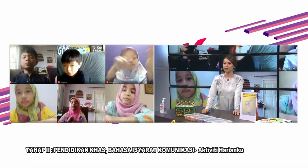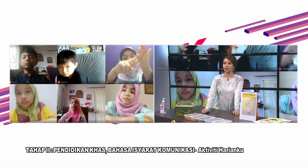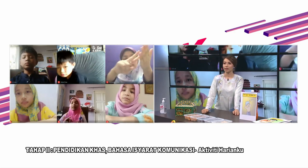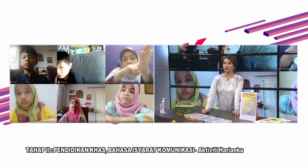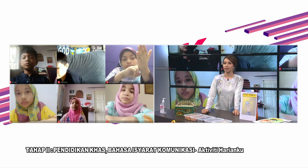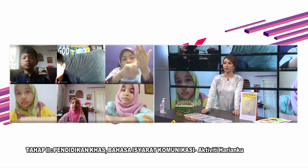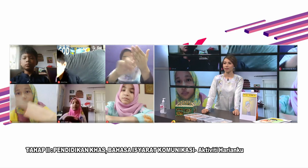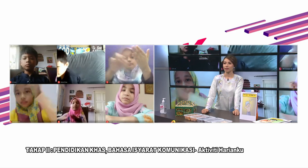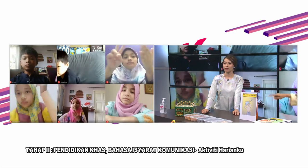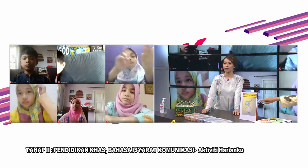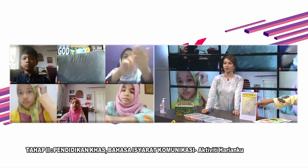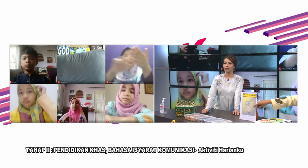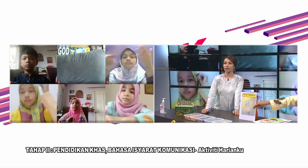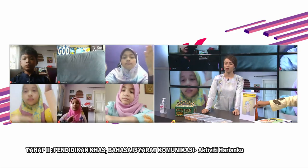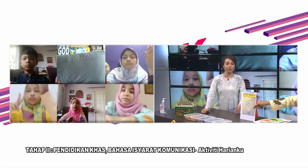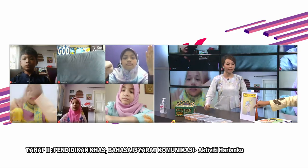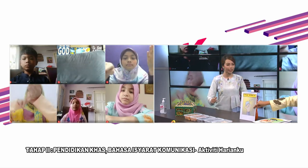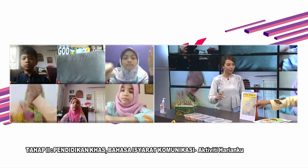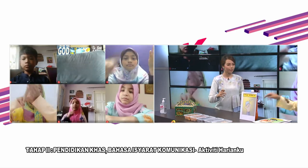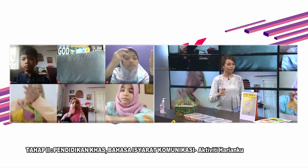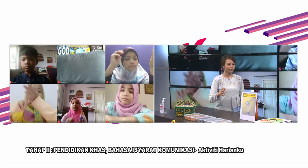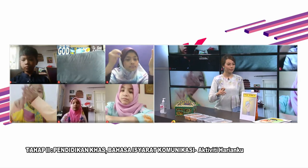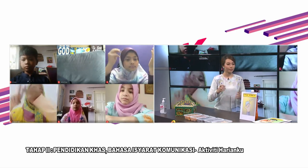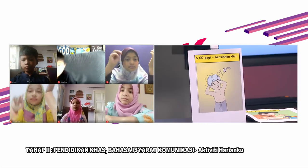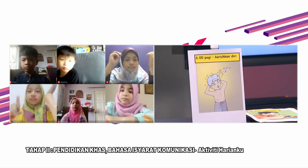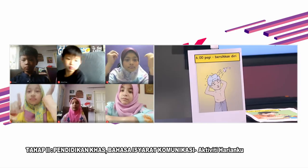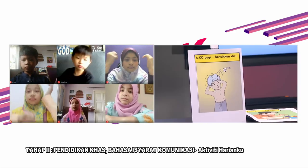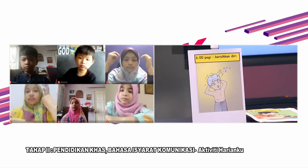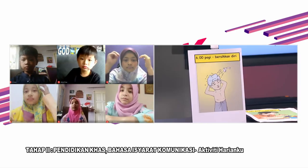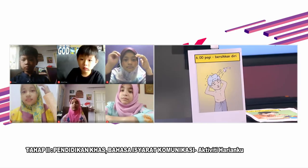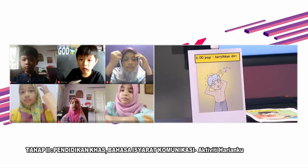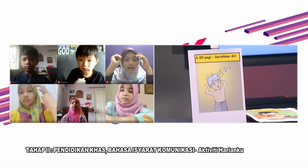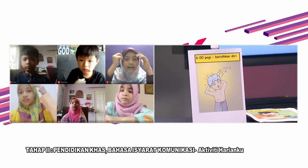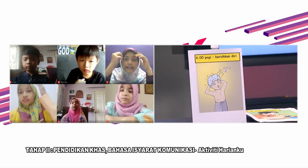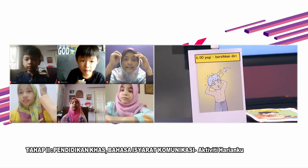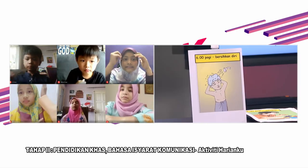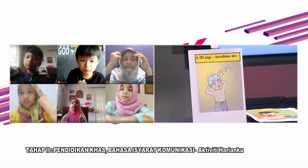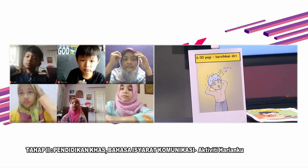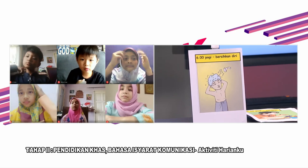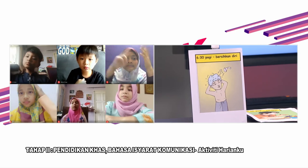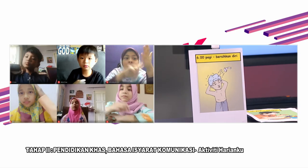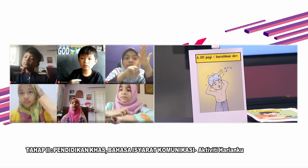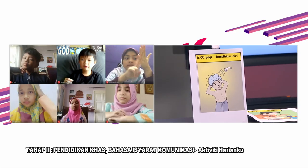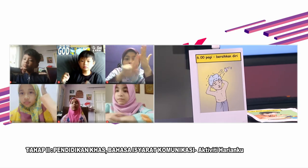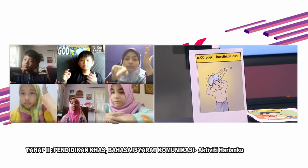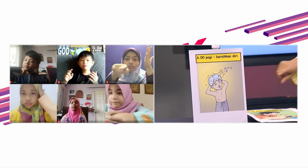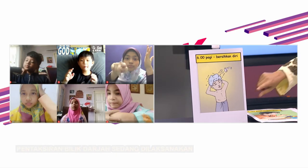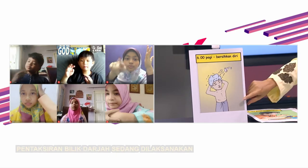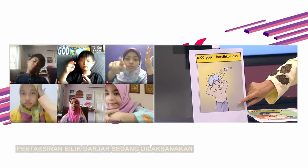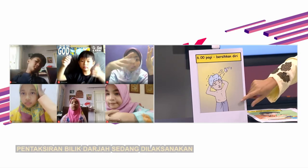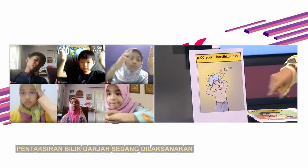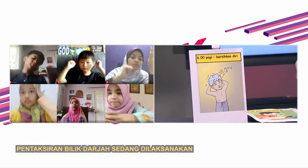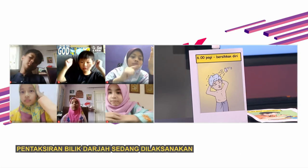Mic cuba mic. Cuba macam ni, cikgu? Cuba. Cuba. Cuba. Ya, mic. Cuba.